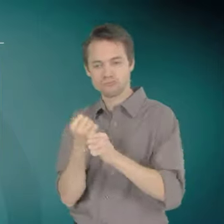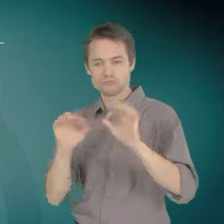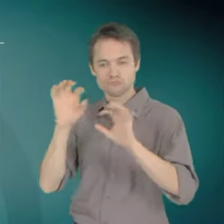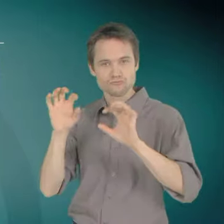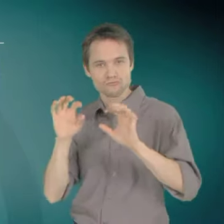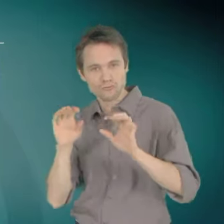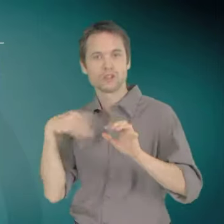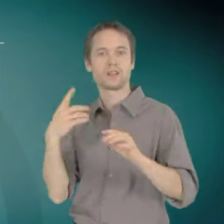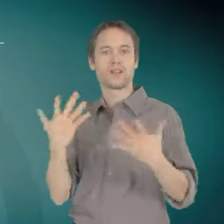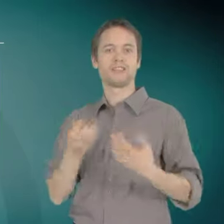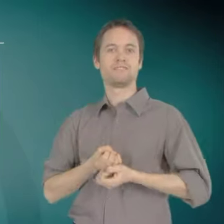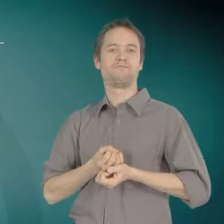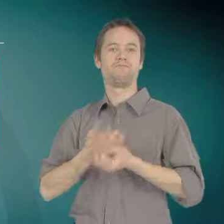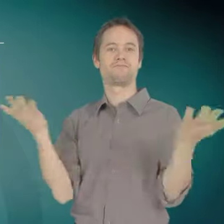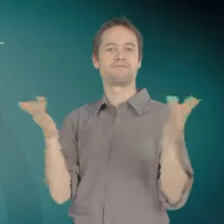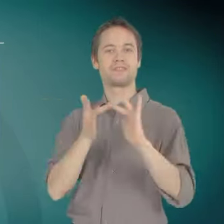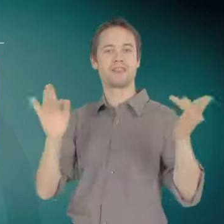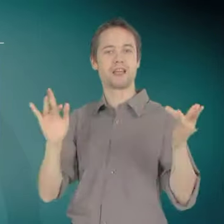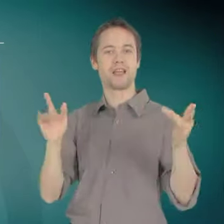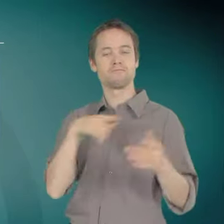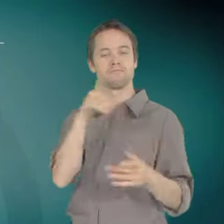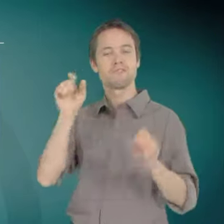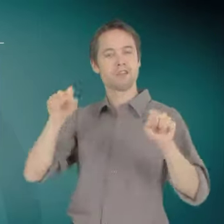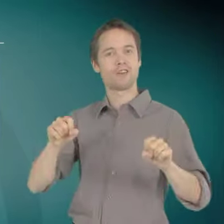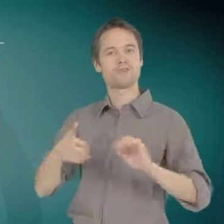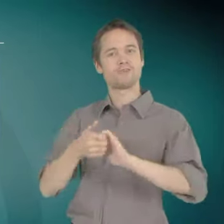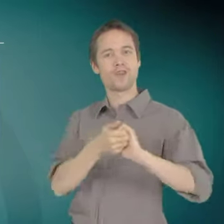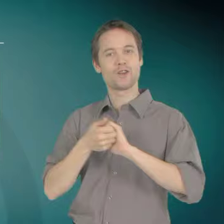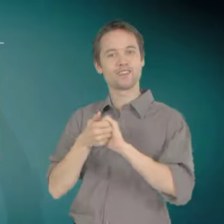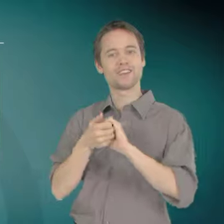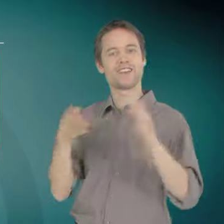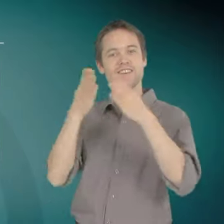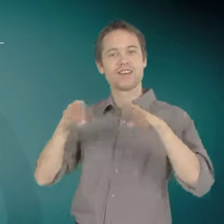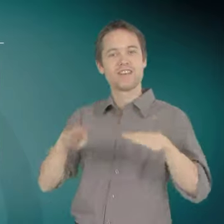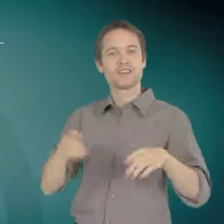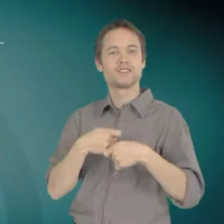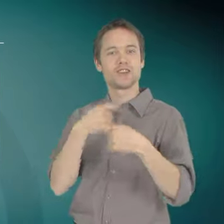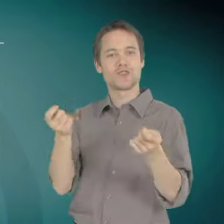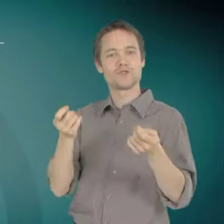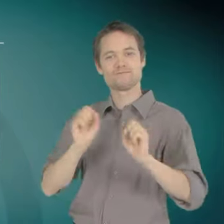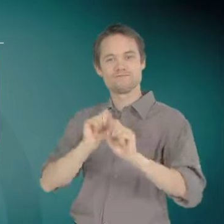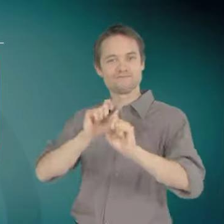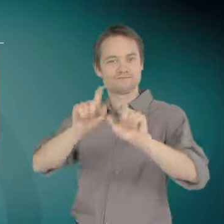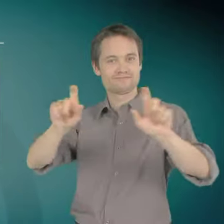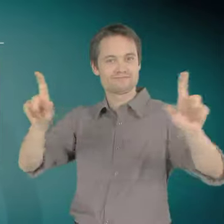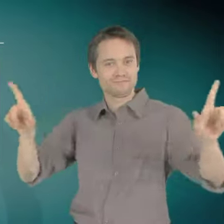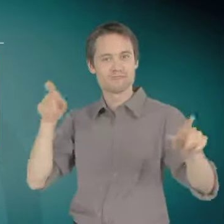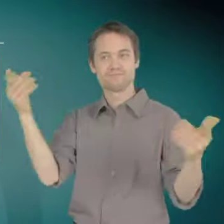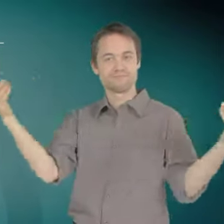und veröffentlichten das resultat im internet ihr könnt nun euren freunden einen weihnachtsgruß per mail verschicken und sie einladen im